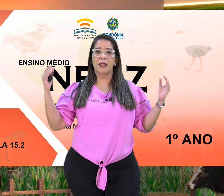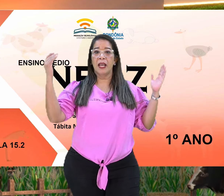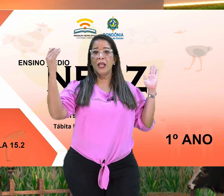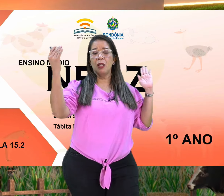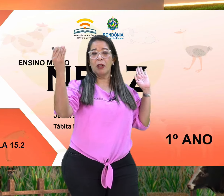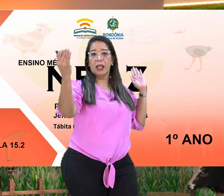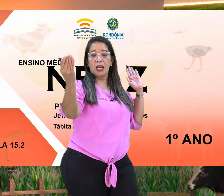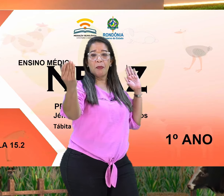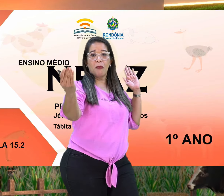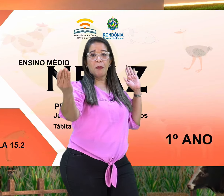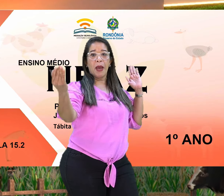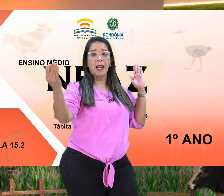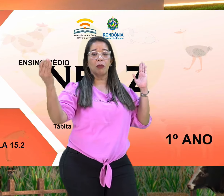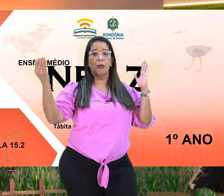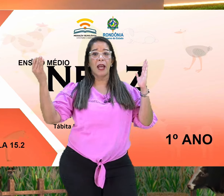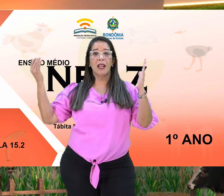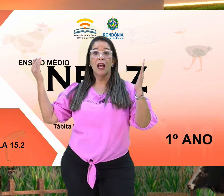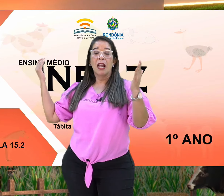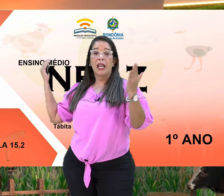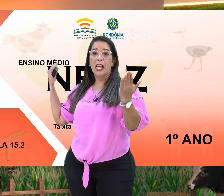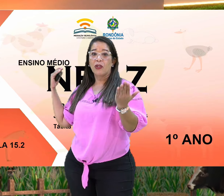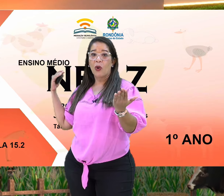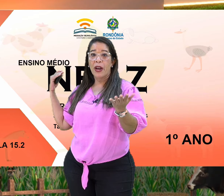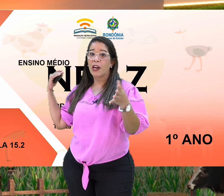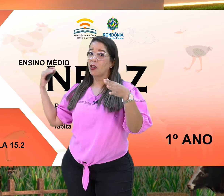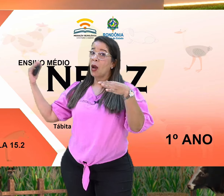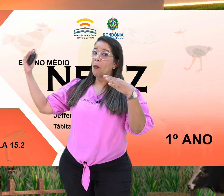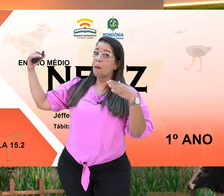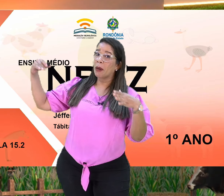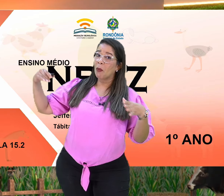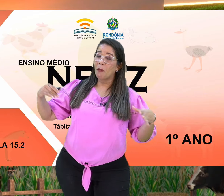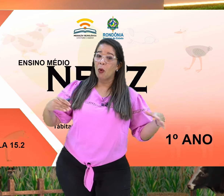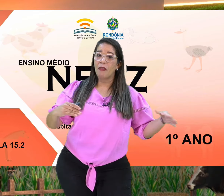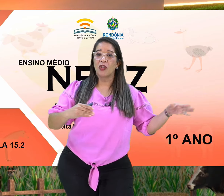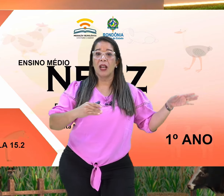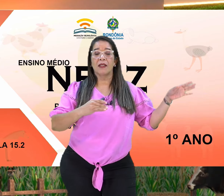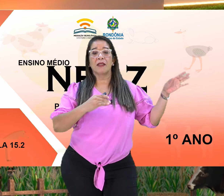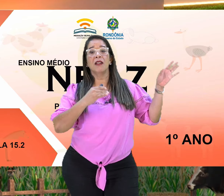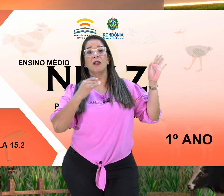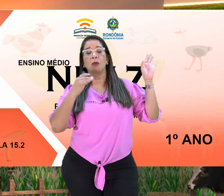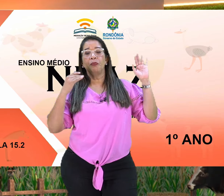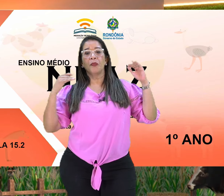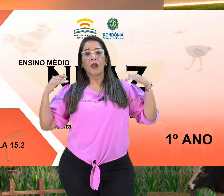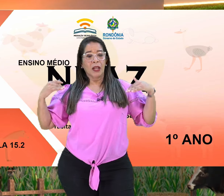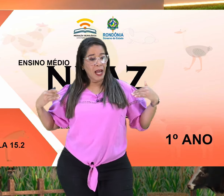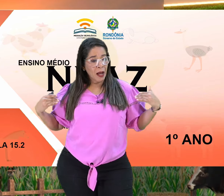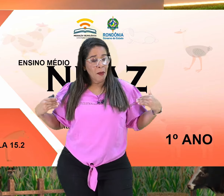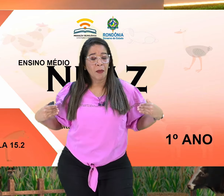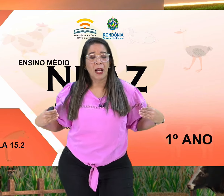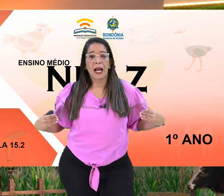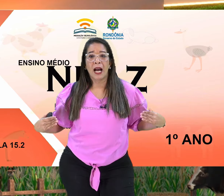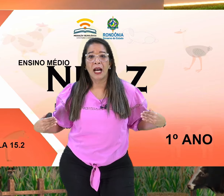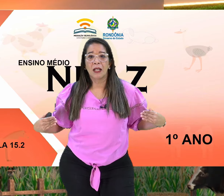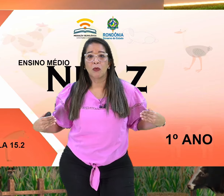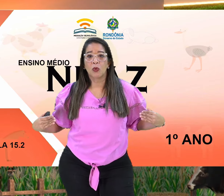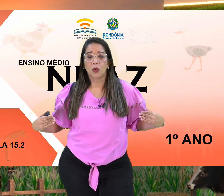galpões, obedecendo aquele movimento, né, leste-oeste, para uma boa ventilação,